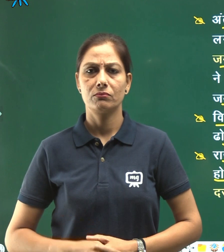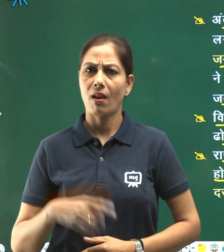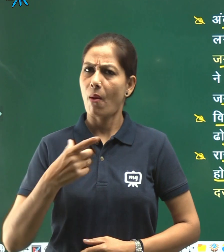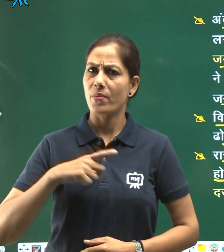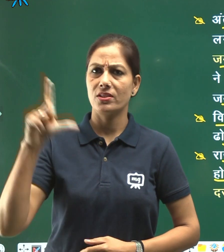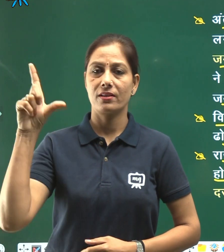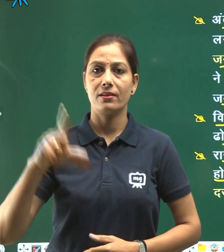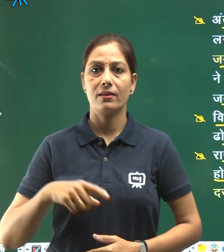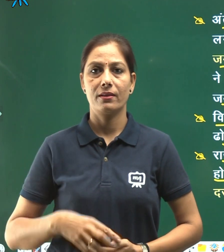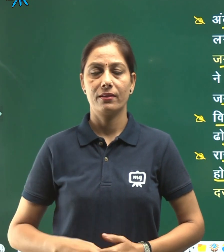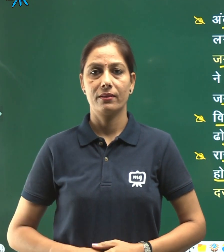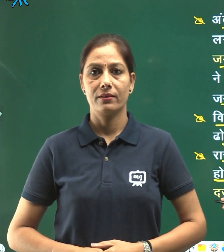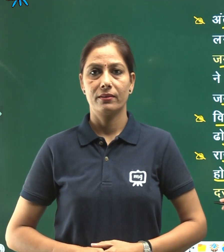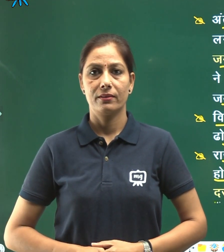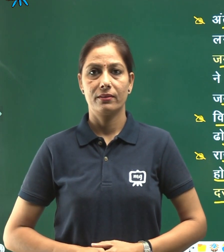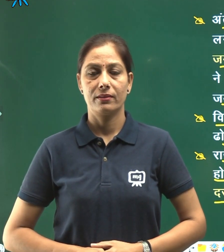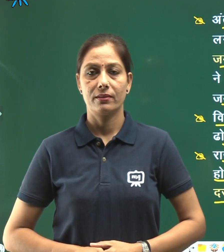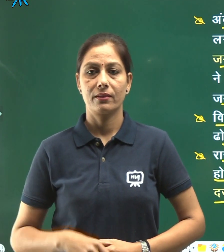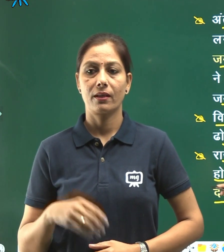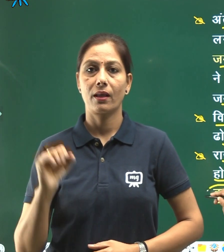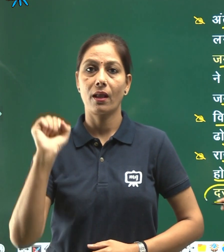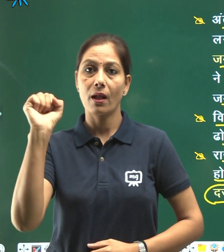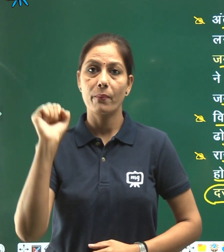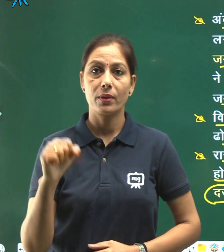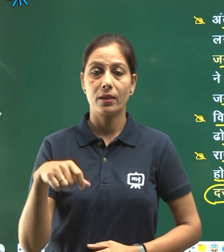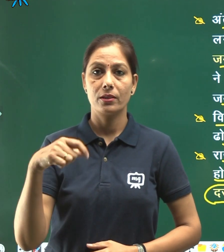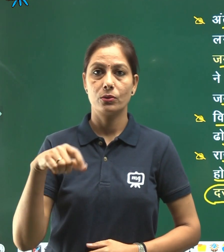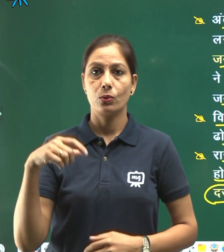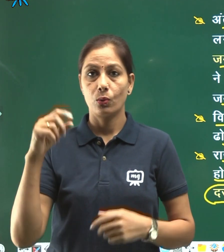हमेशा के लिए अपने दरबार में रख लिया।